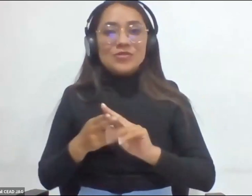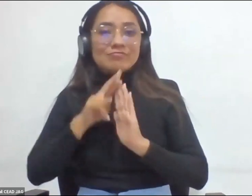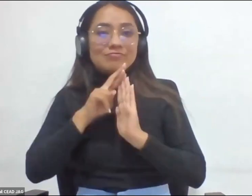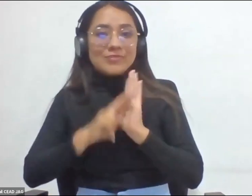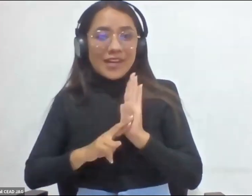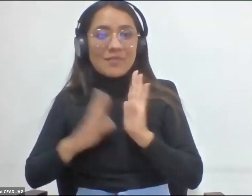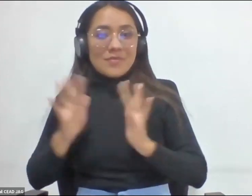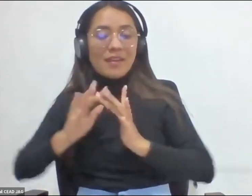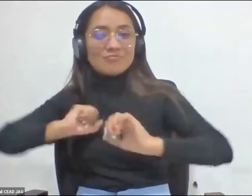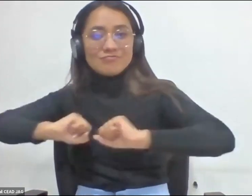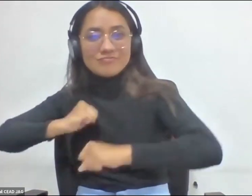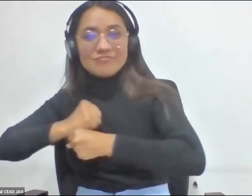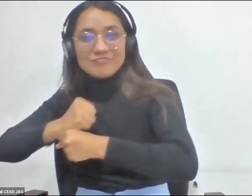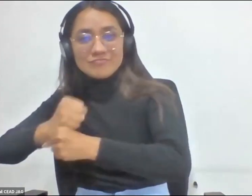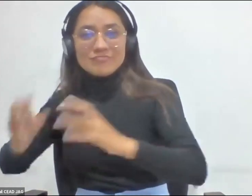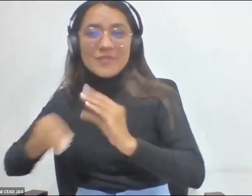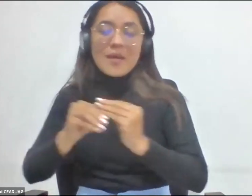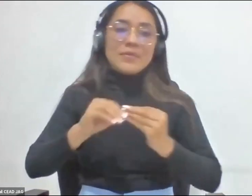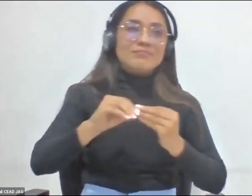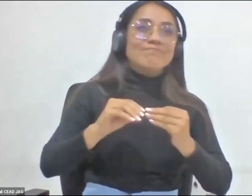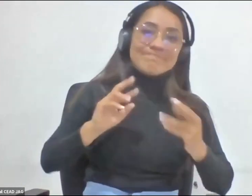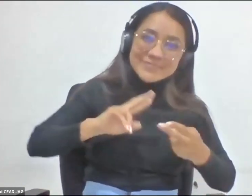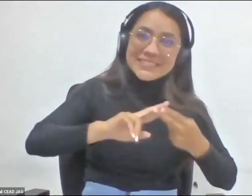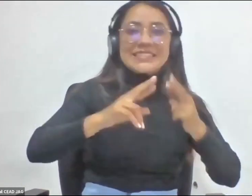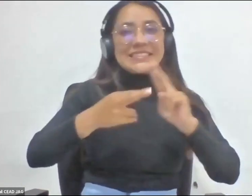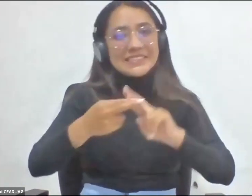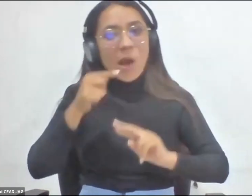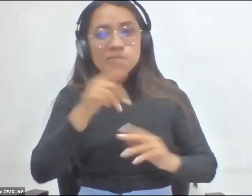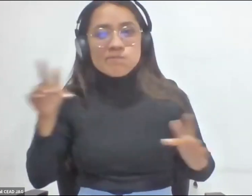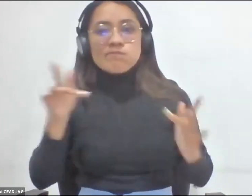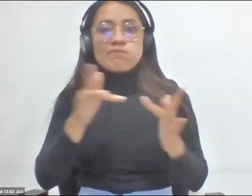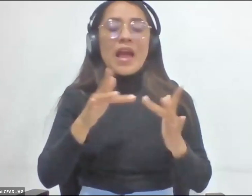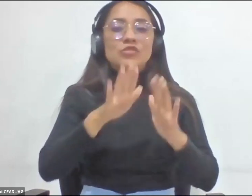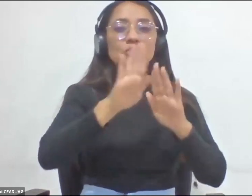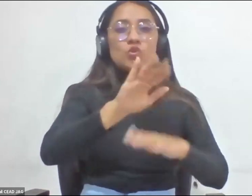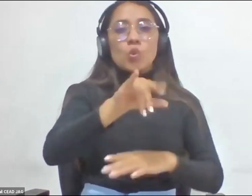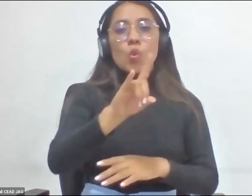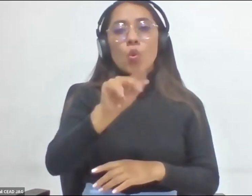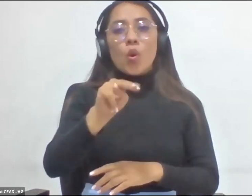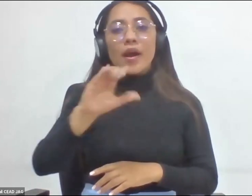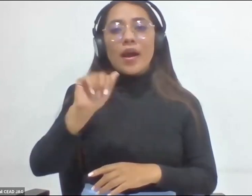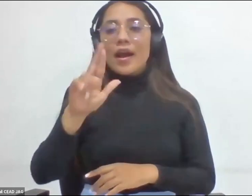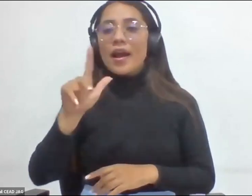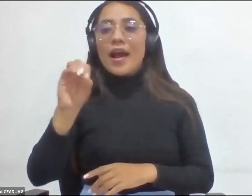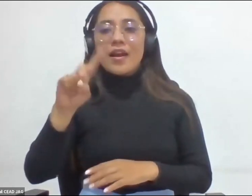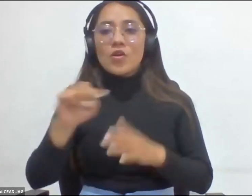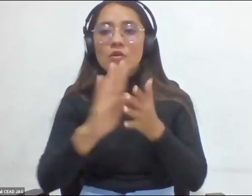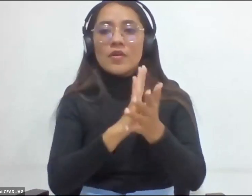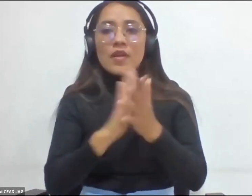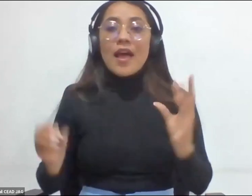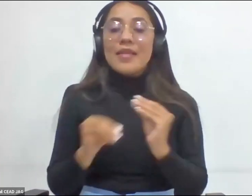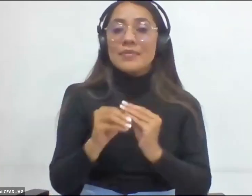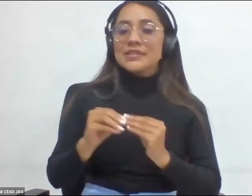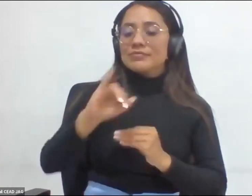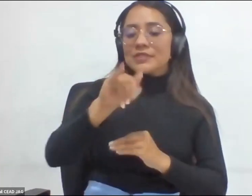operativo y en coherencia de lo que también nos comentaba hace un momento el doctor Juan Carlos y en nuestro ingeniero jerson